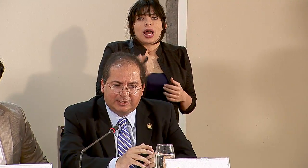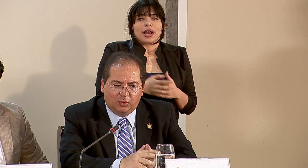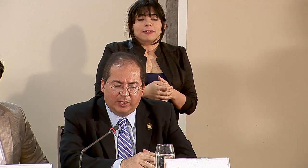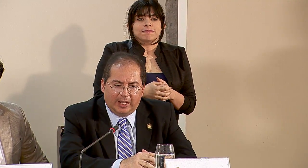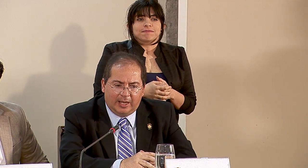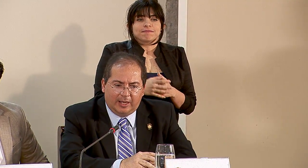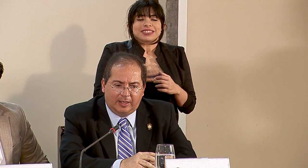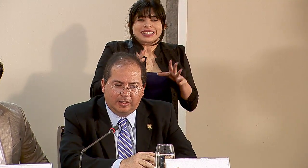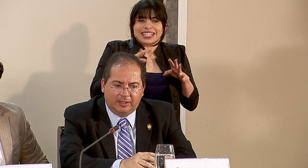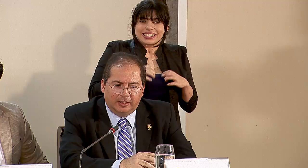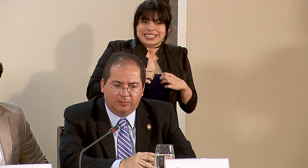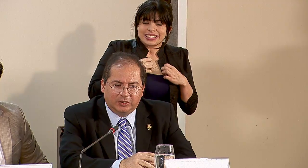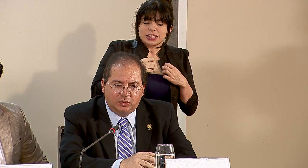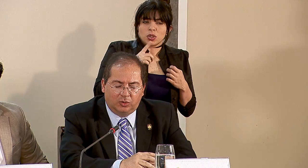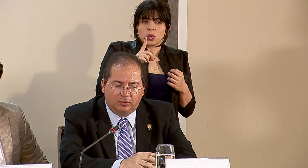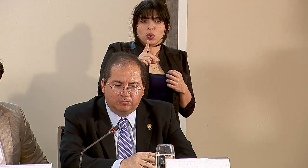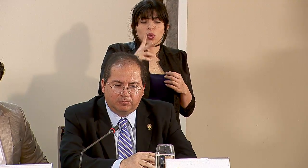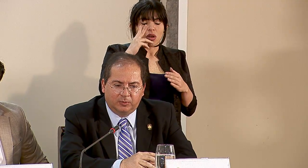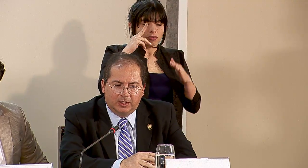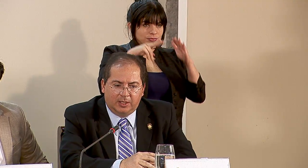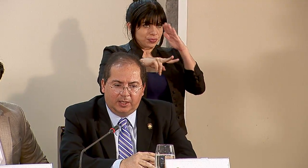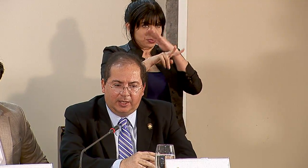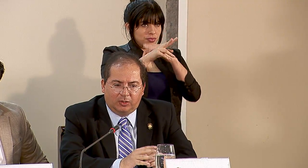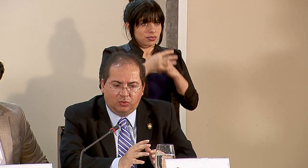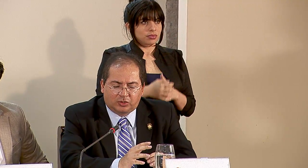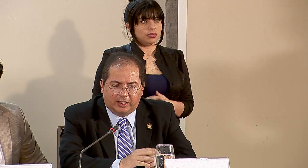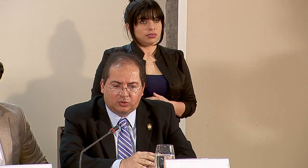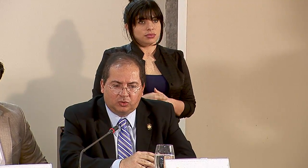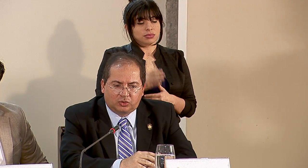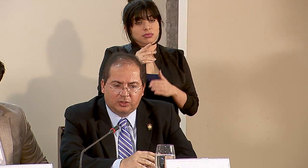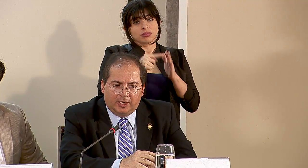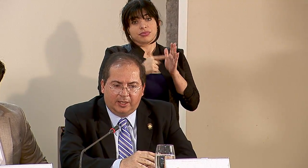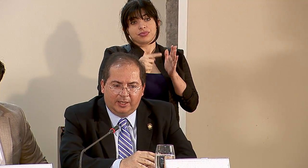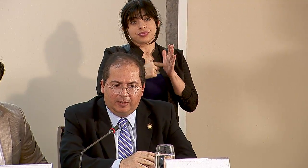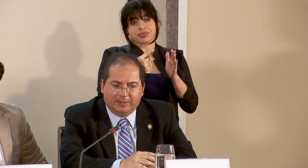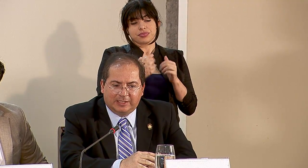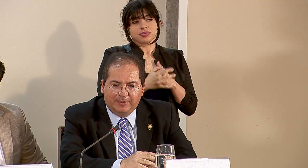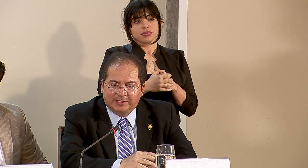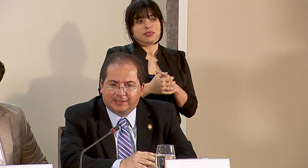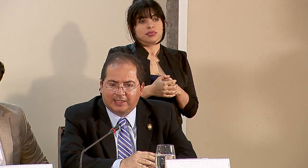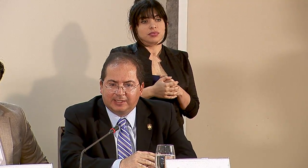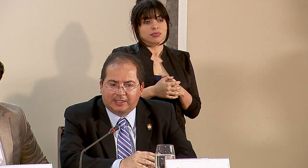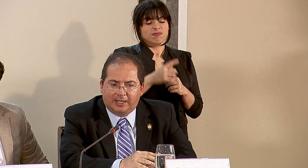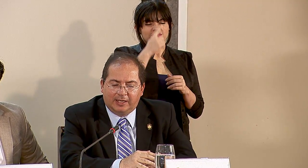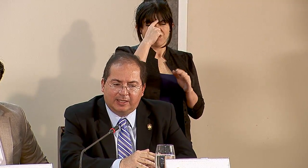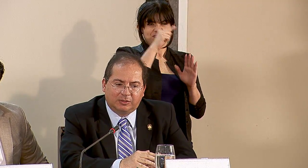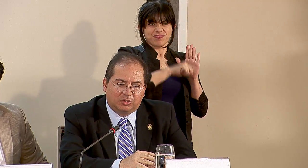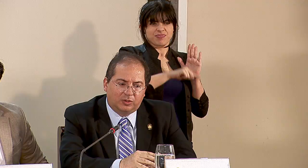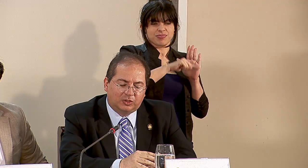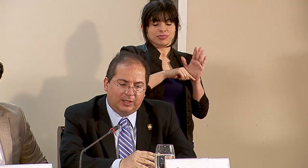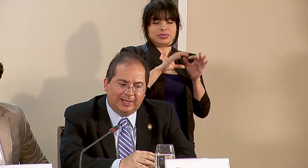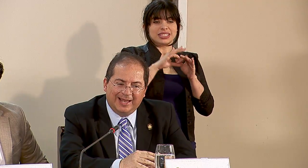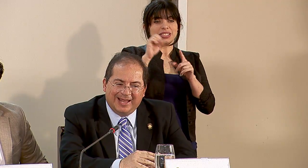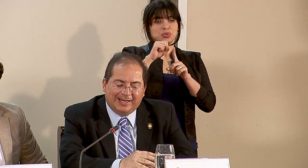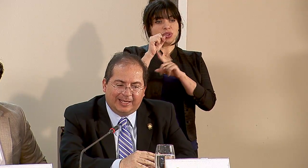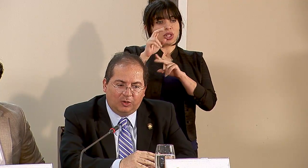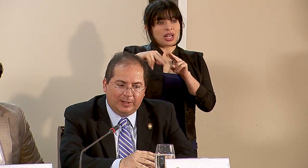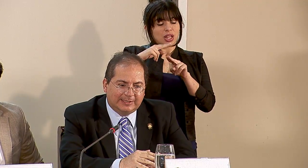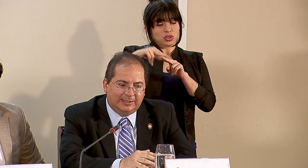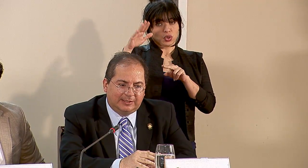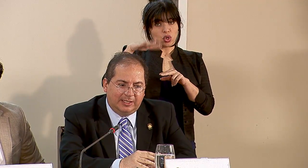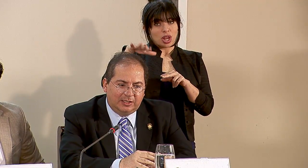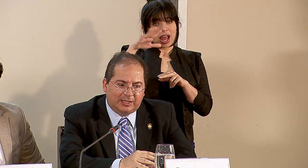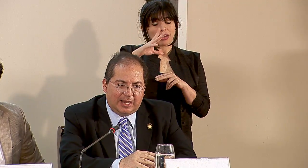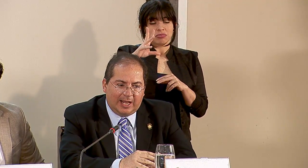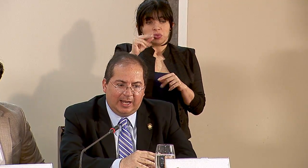persiste una visión en algunos casos pesimista acerca de la situación nacional que